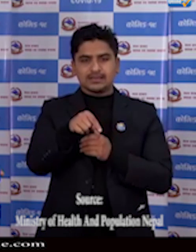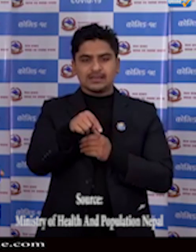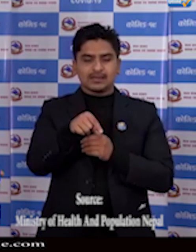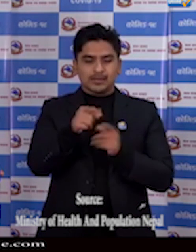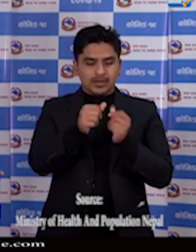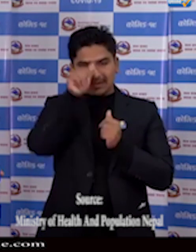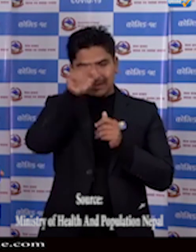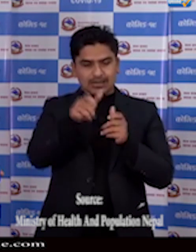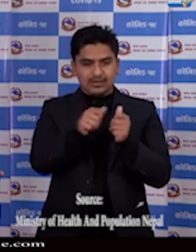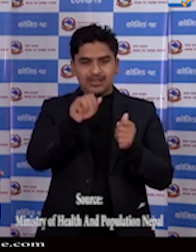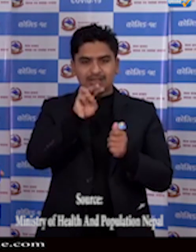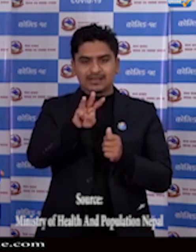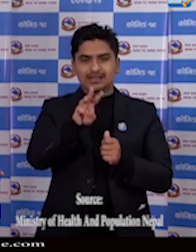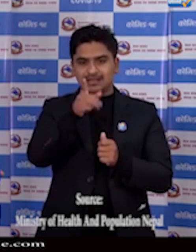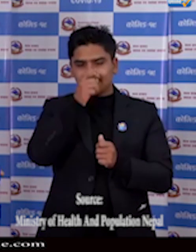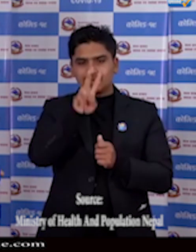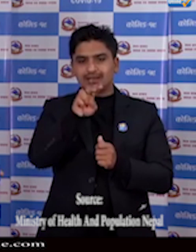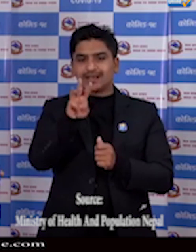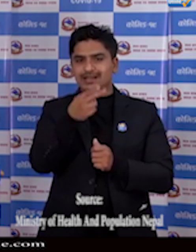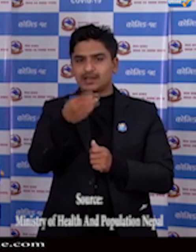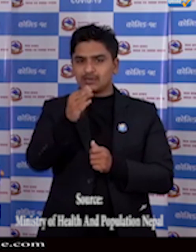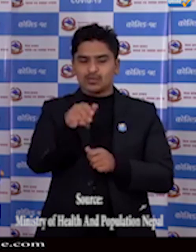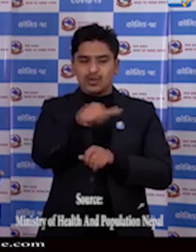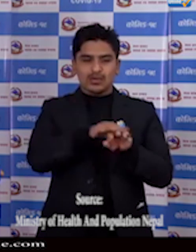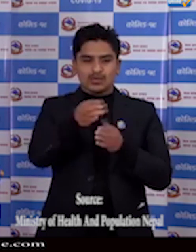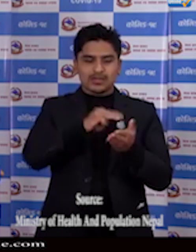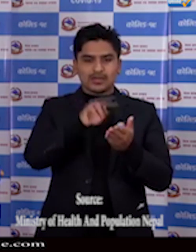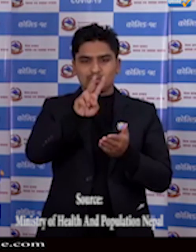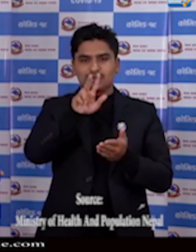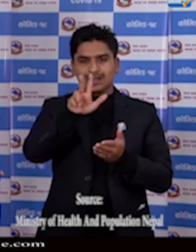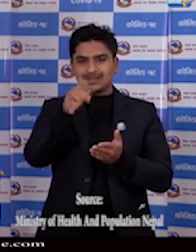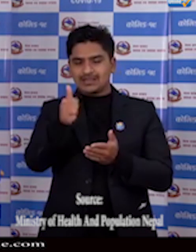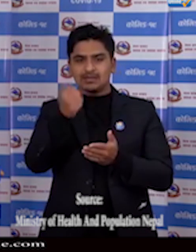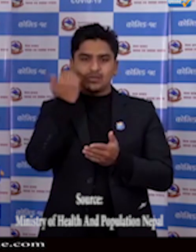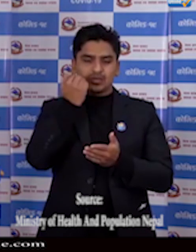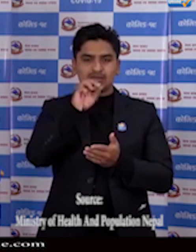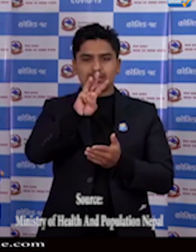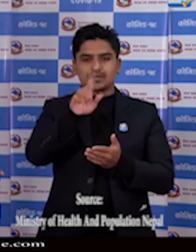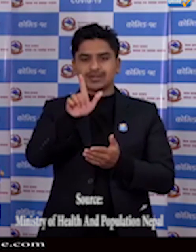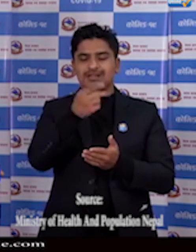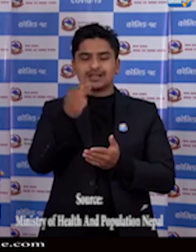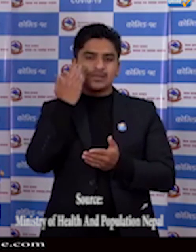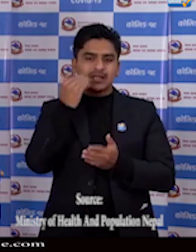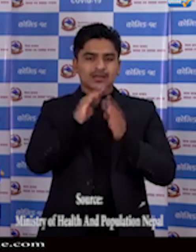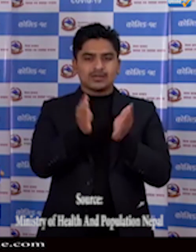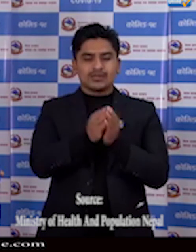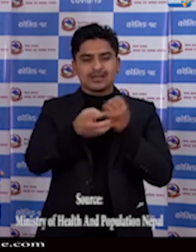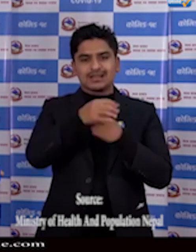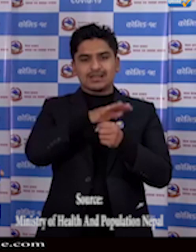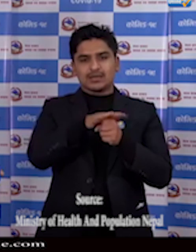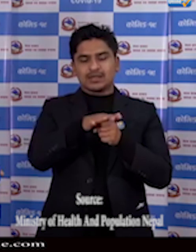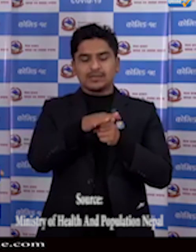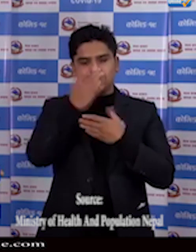आजको पछिल्लो अपडेटमा 323 जना, उहाँहरूमध्ये 286 जना पुरुष र 37 जना महिला, जम्मा